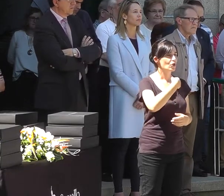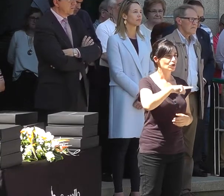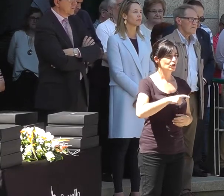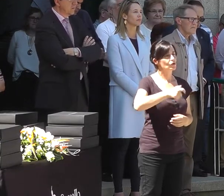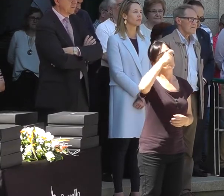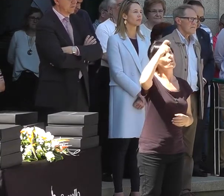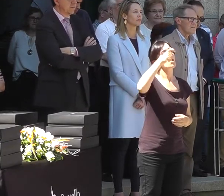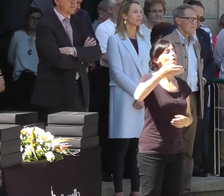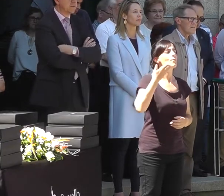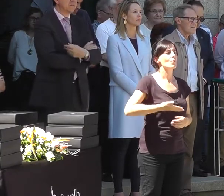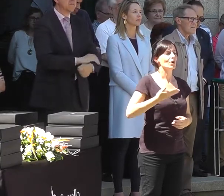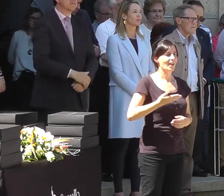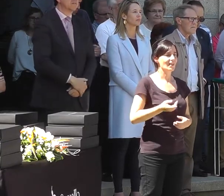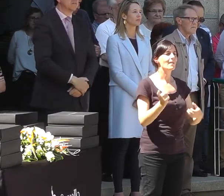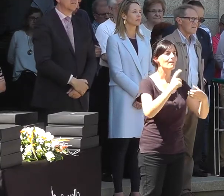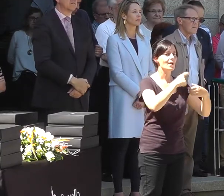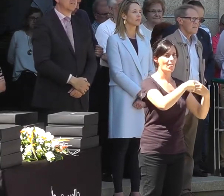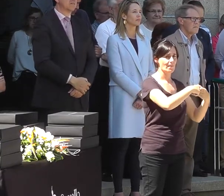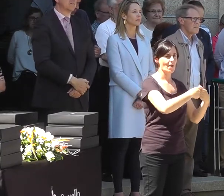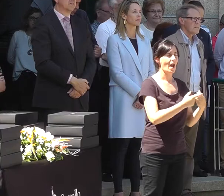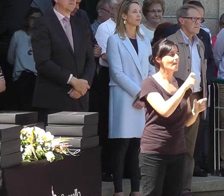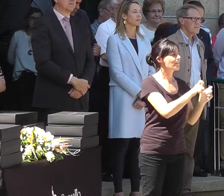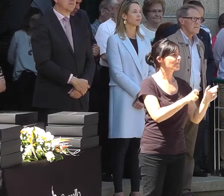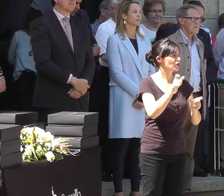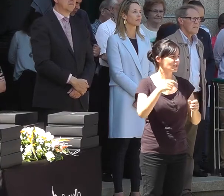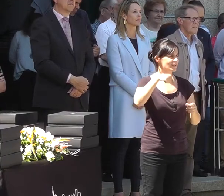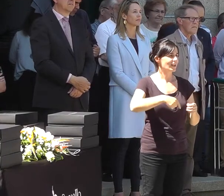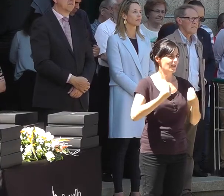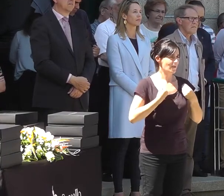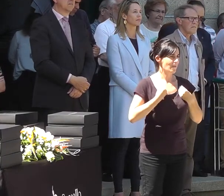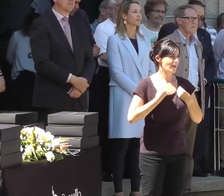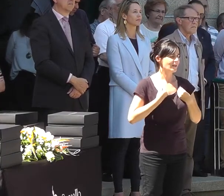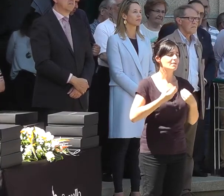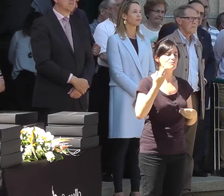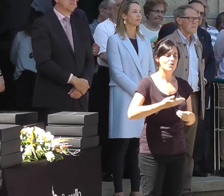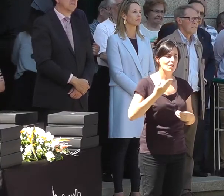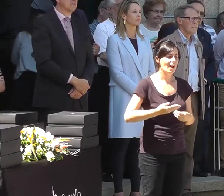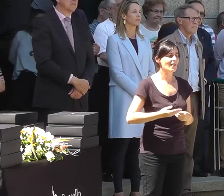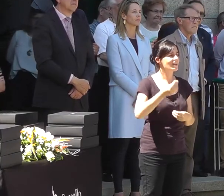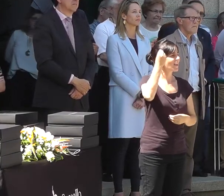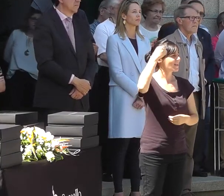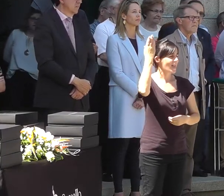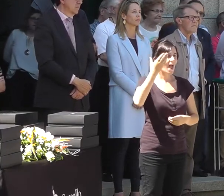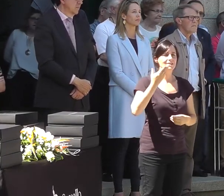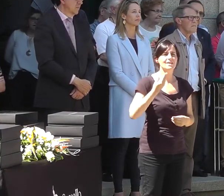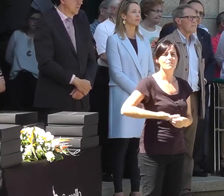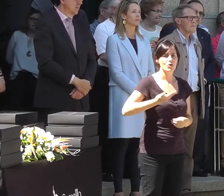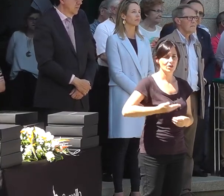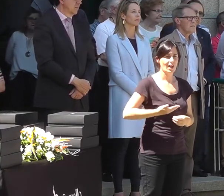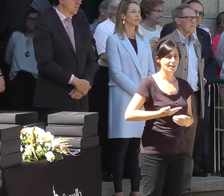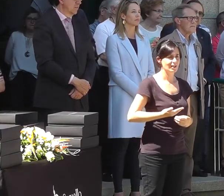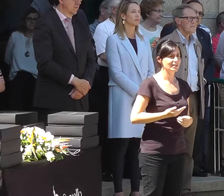vila, chea de grandes persoas, de grandes ideas, de gran empuxe e de gran atractivo para conquerir un gran